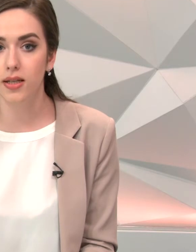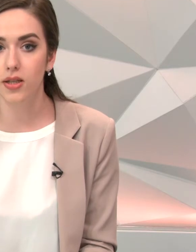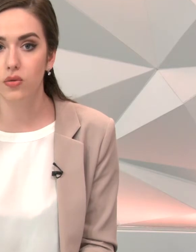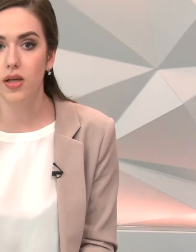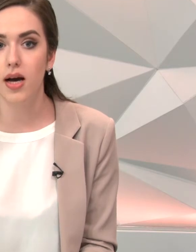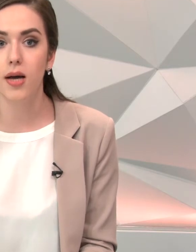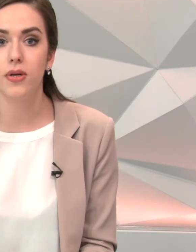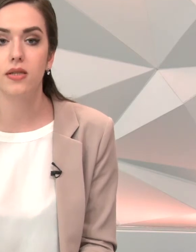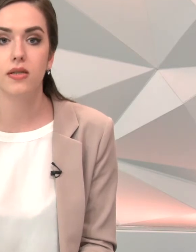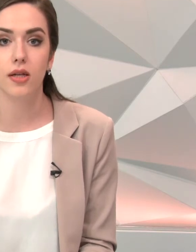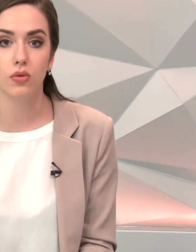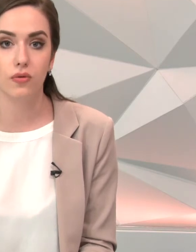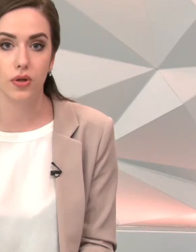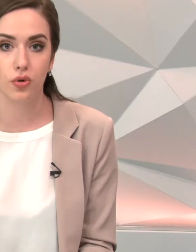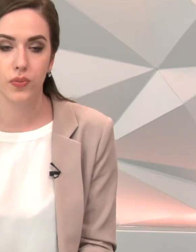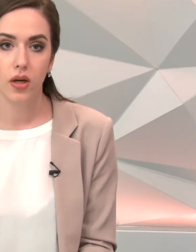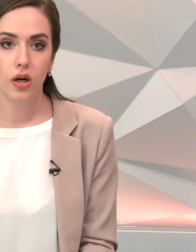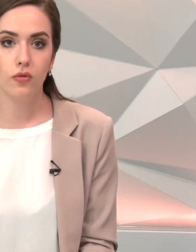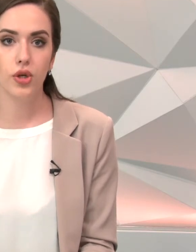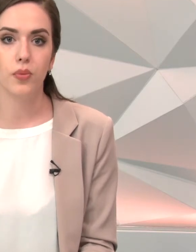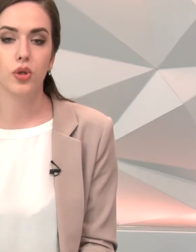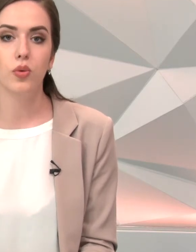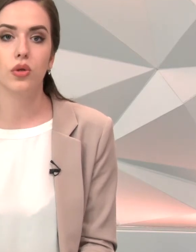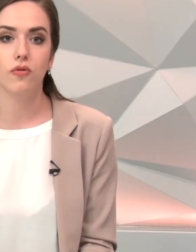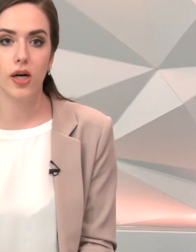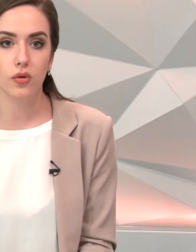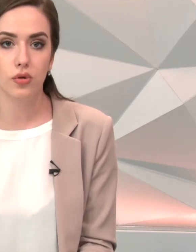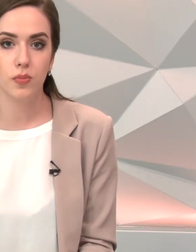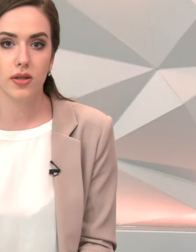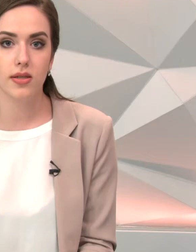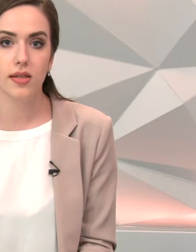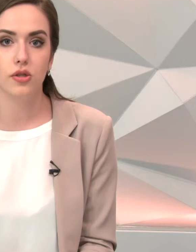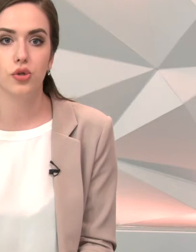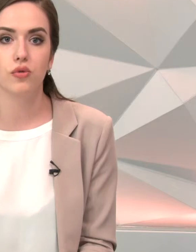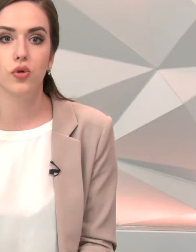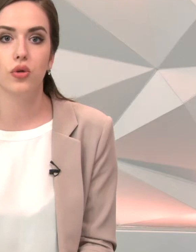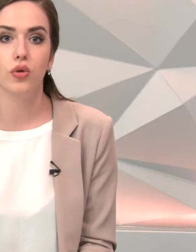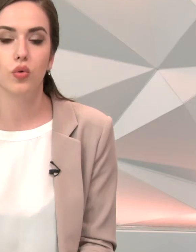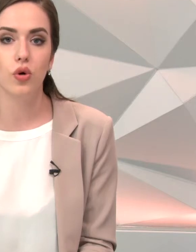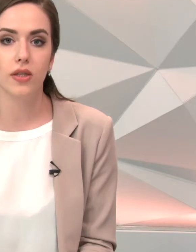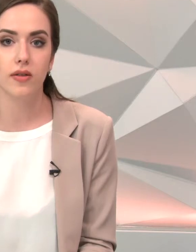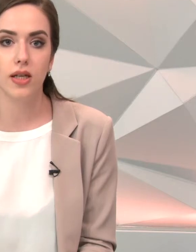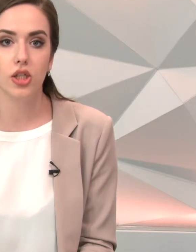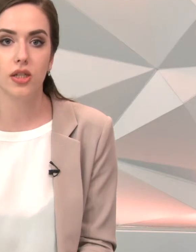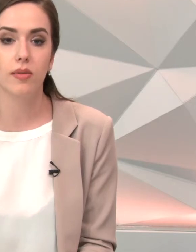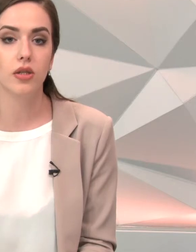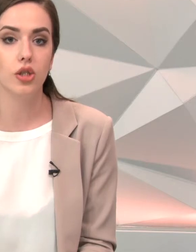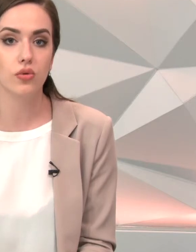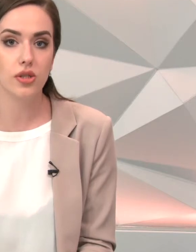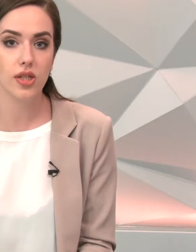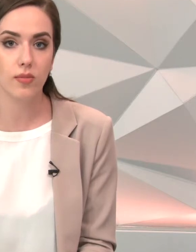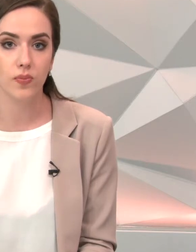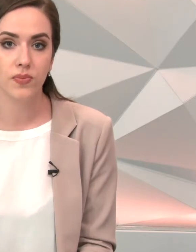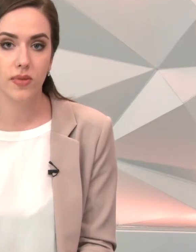тільки літніх людей, а й працездатного віку. Хворі потребують тривалої госпіталізації, що створює додаткове навантаження на